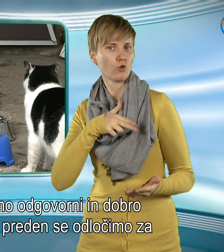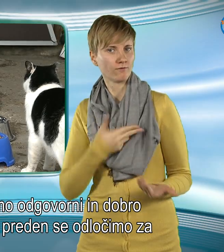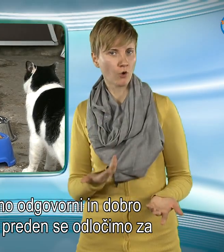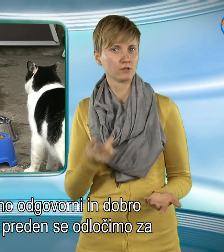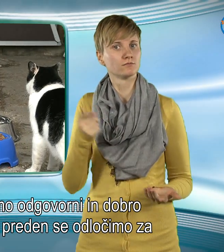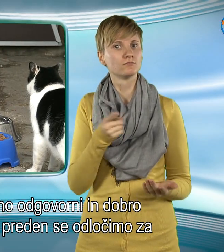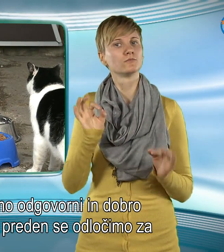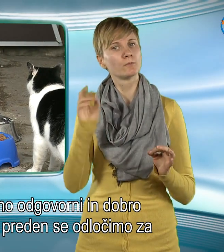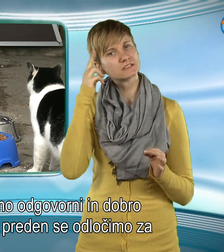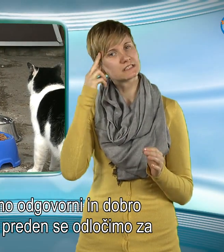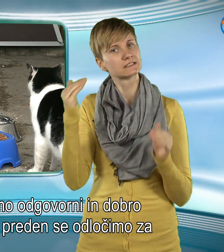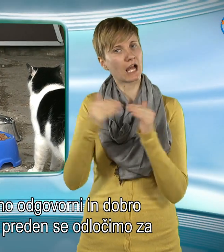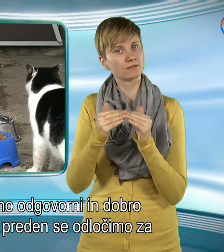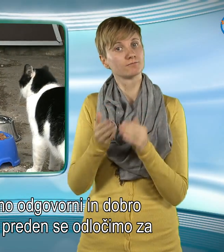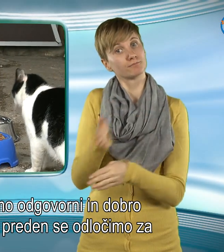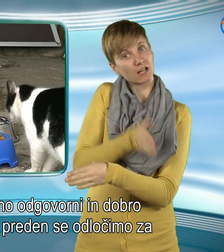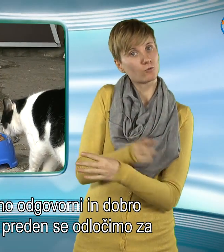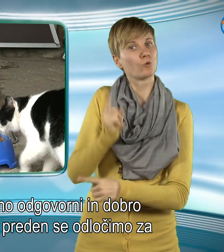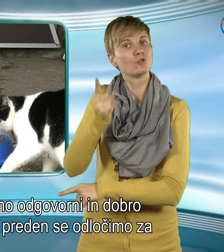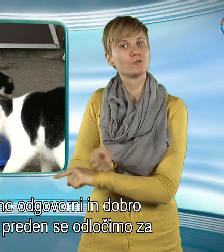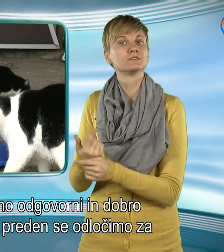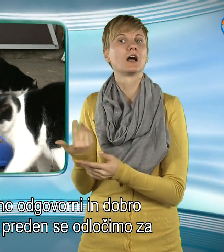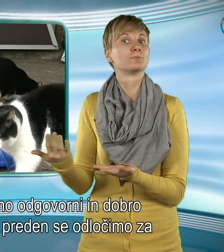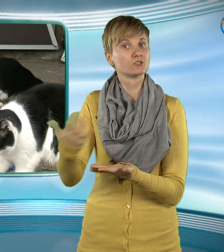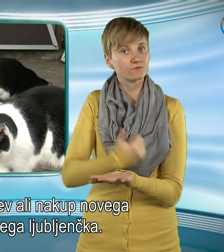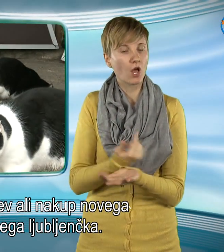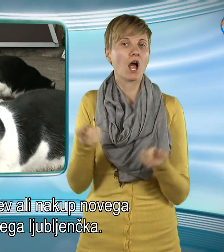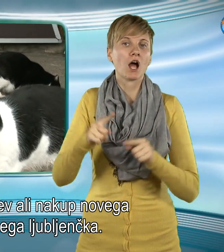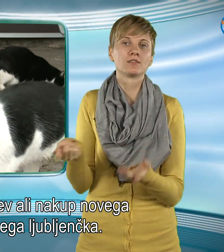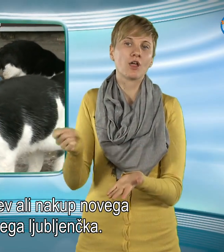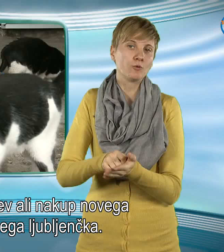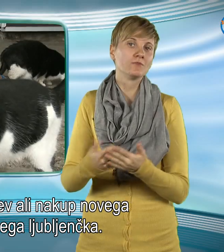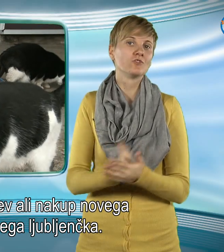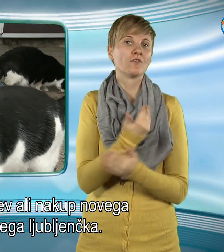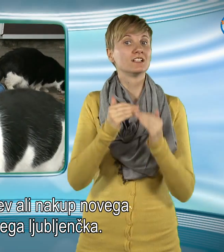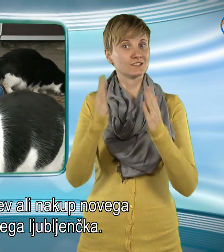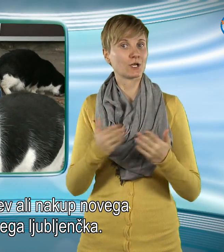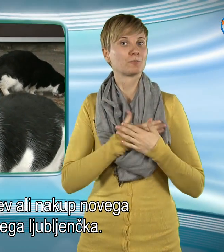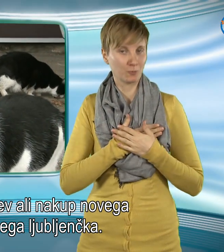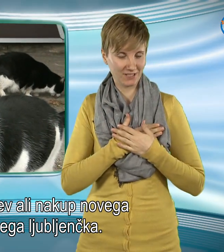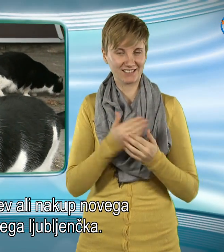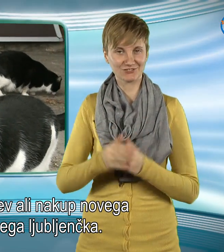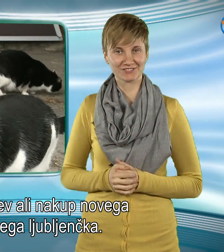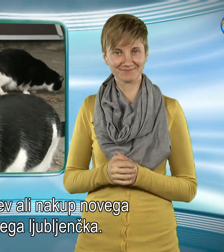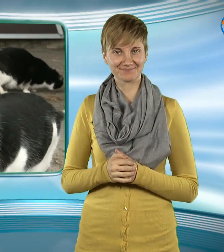moramo odgovorni in dobro seznanjeni, preden se odločimo za posvojitev ali nakup